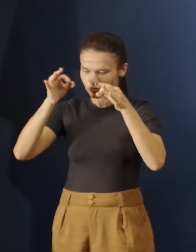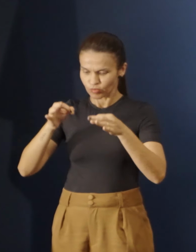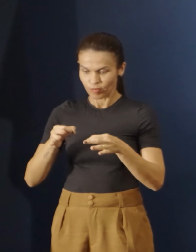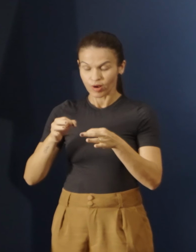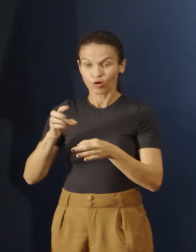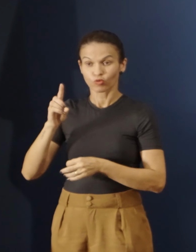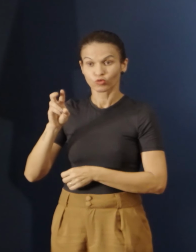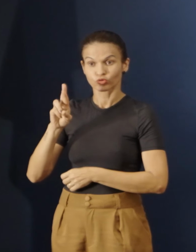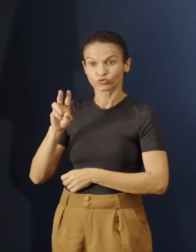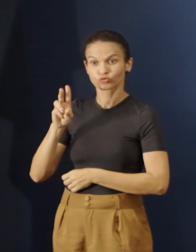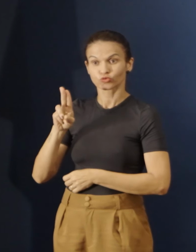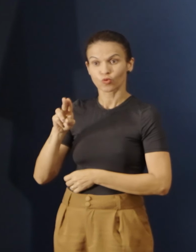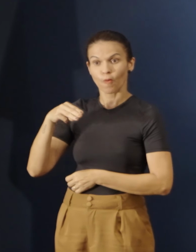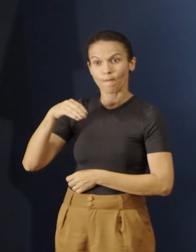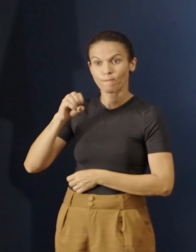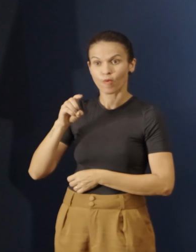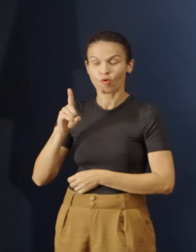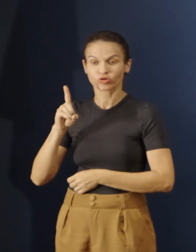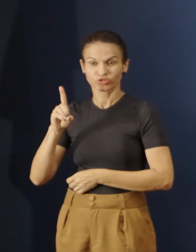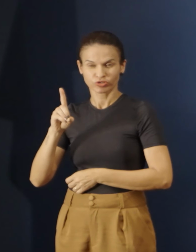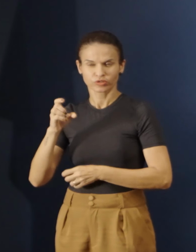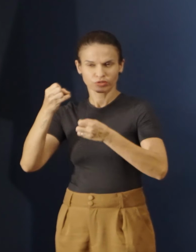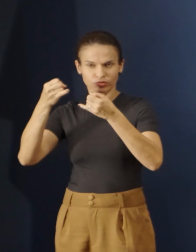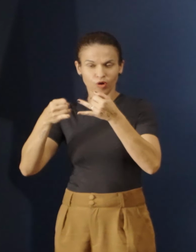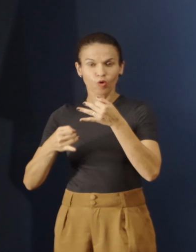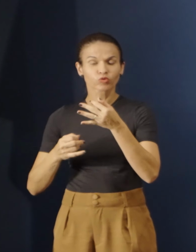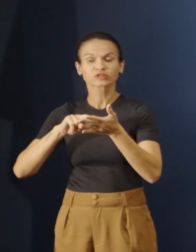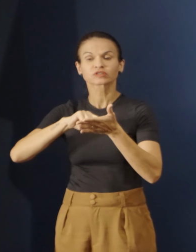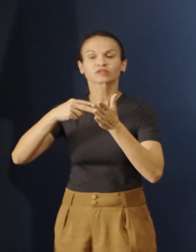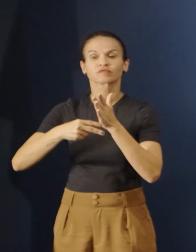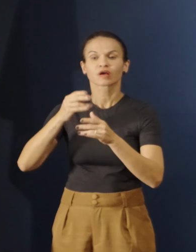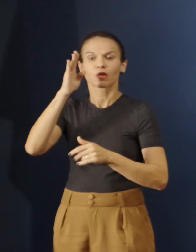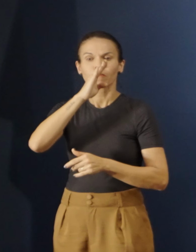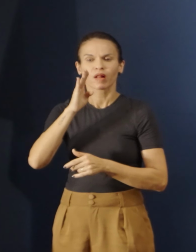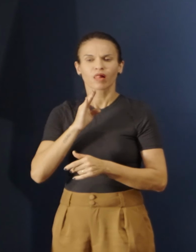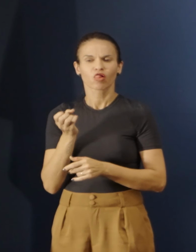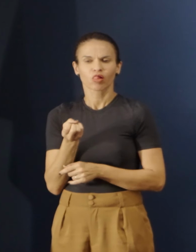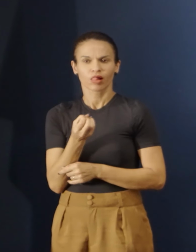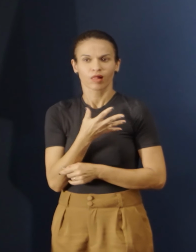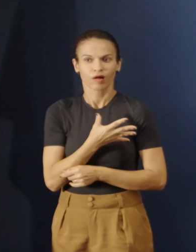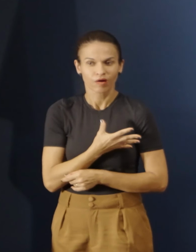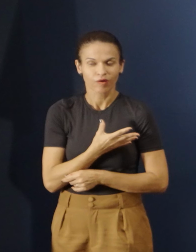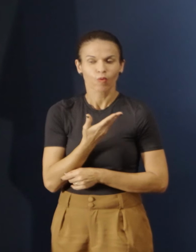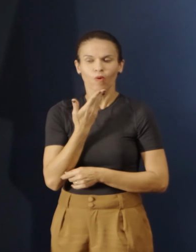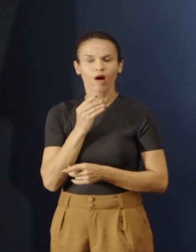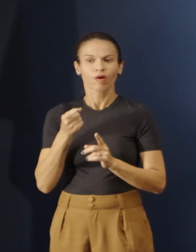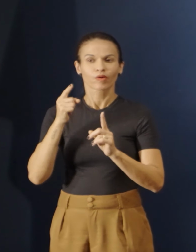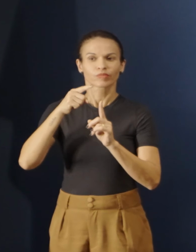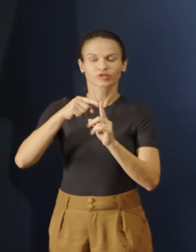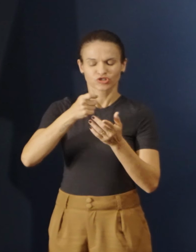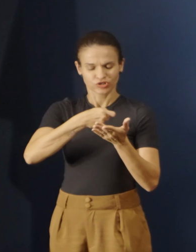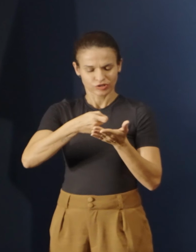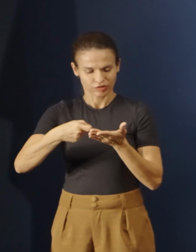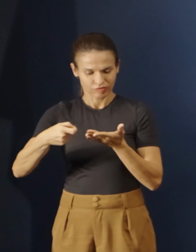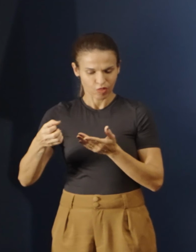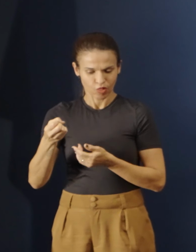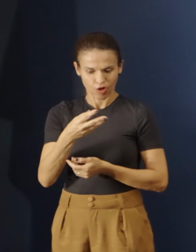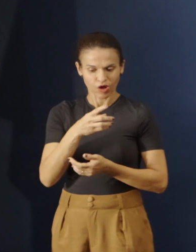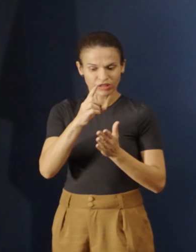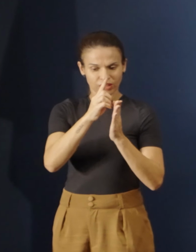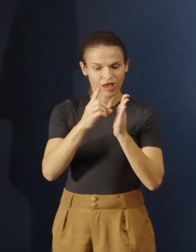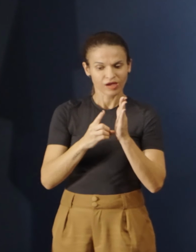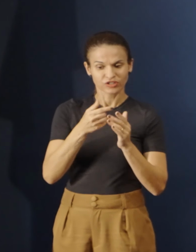Drummond, explicando ao Drummond o que era ser brasileiro, o que era ser modernista e qual era a função de escritor modernista em plena década